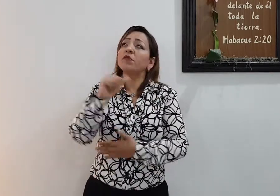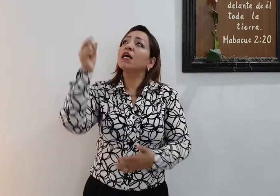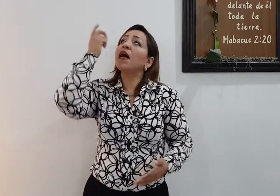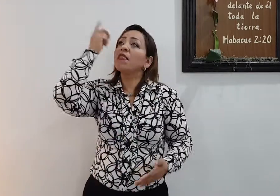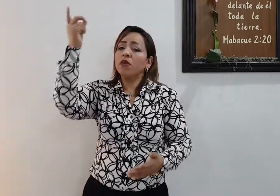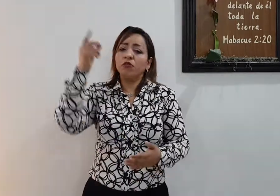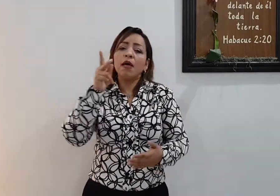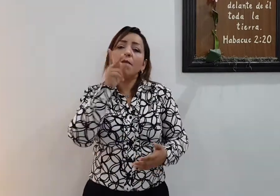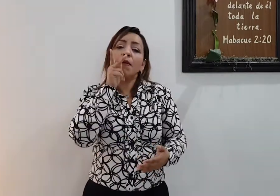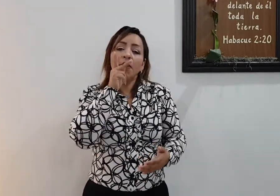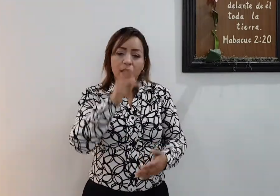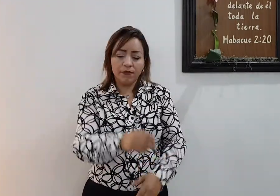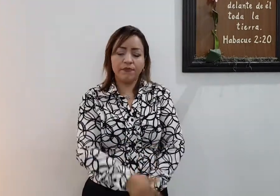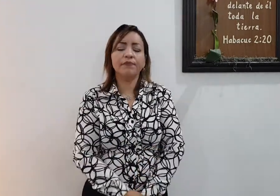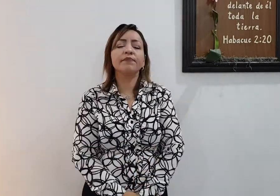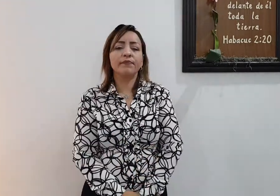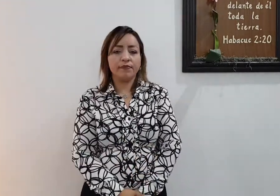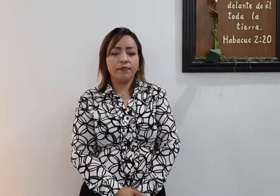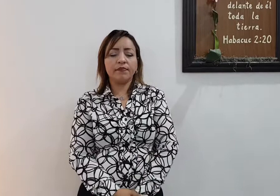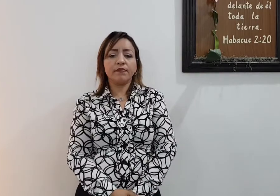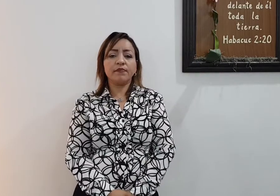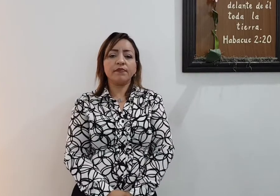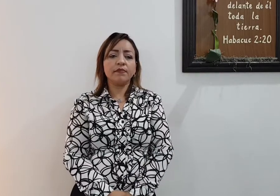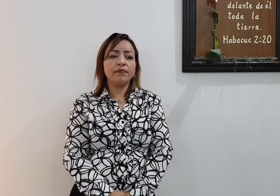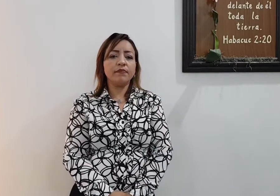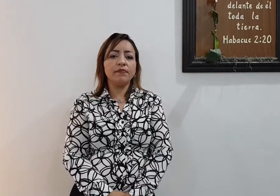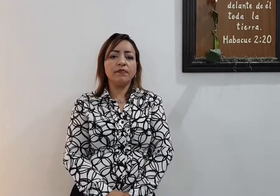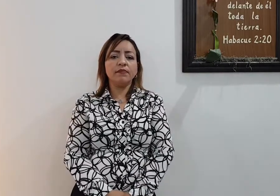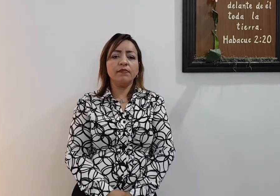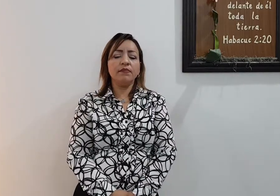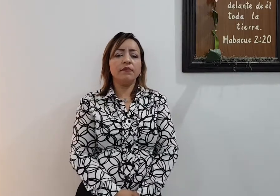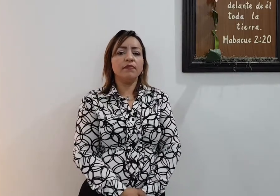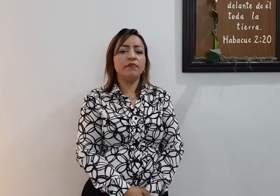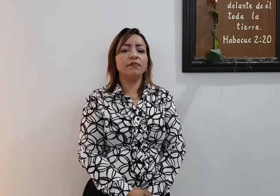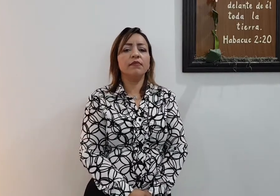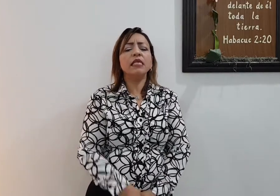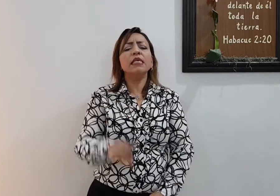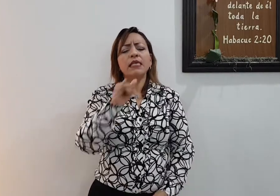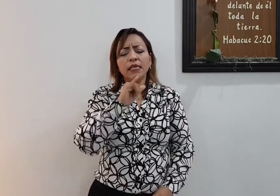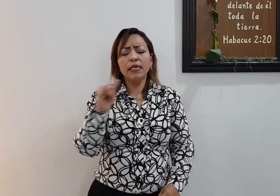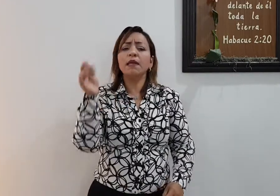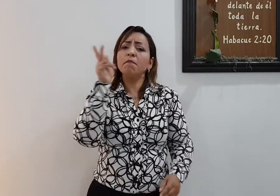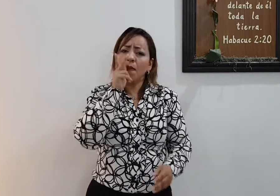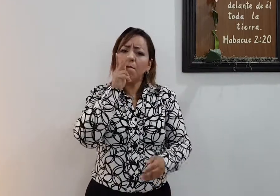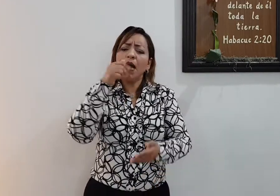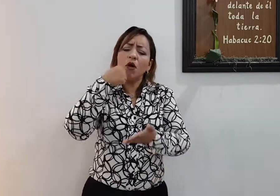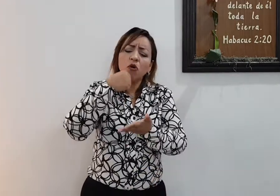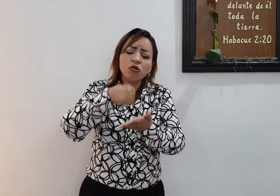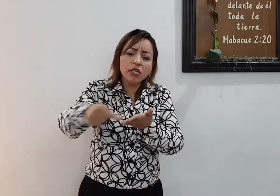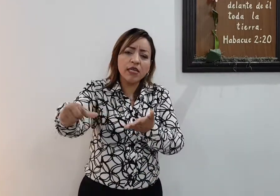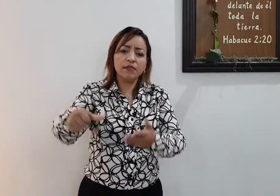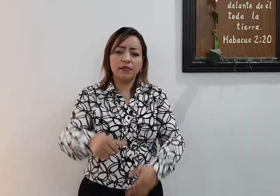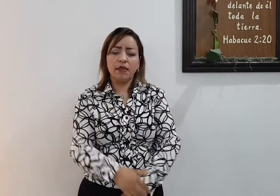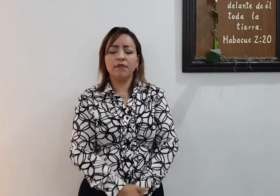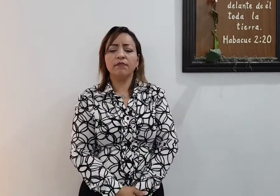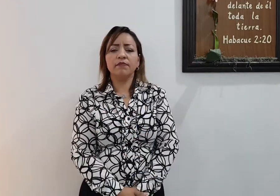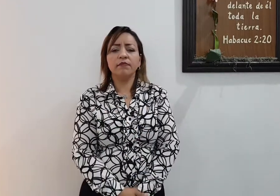se la ponemos y no pasa nada. Así es la figura de Dios, hermano. Acuérdense que les decía la semana pasada que la Biblia nos ayuda a